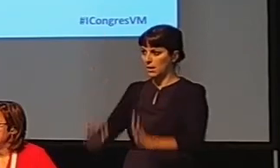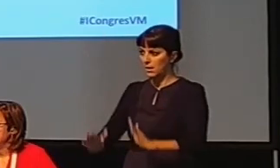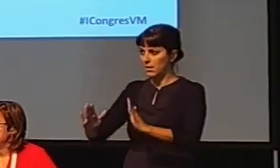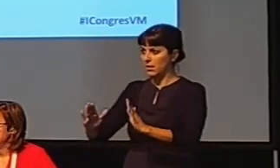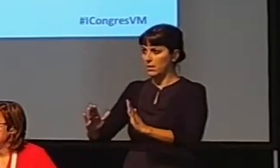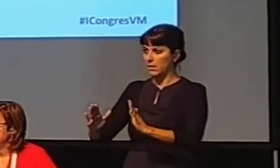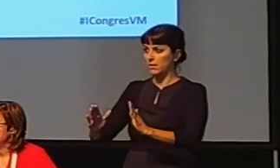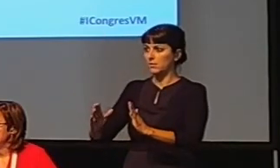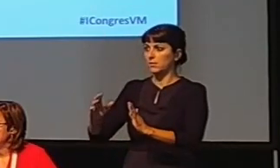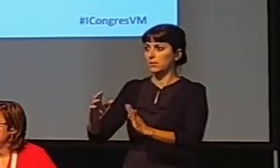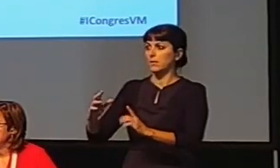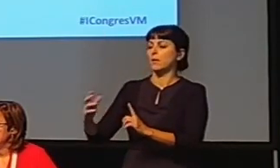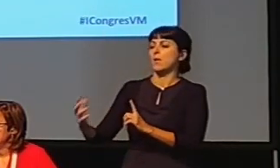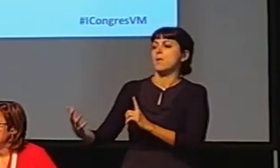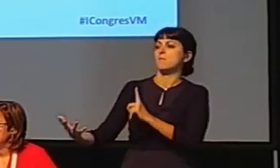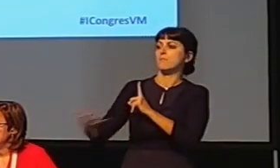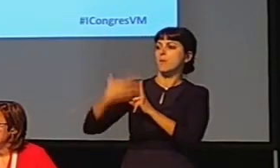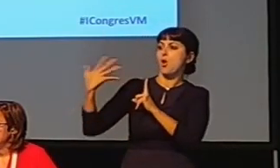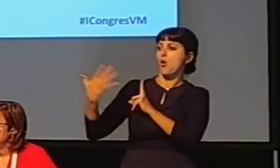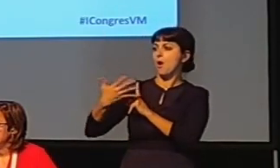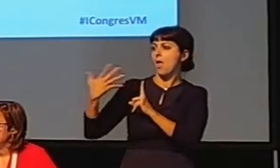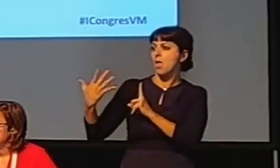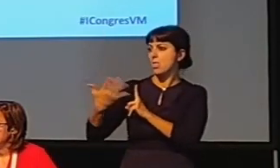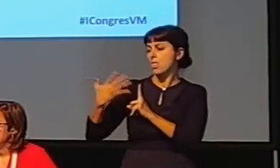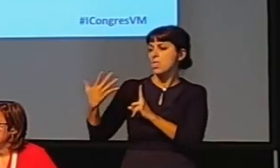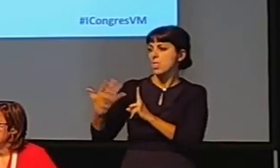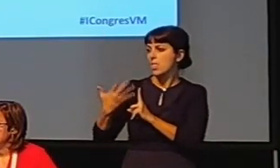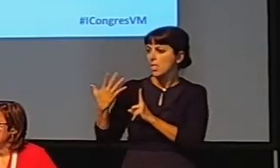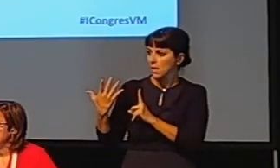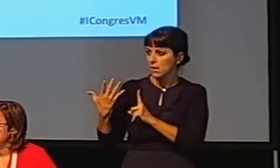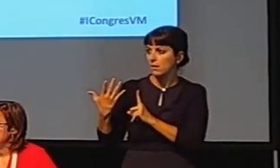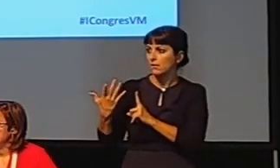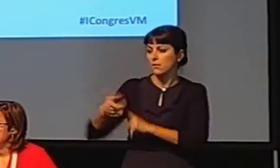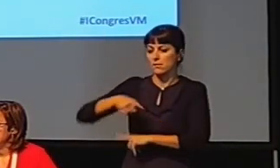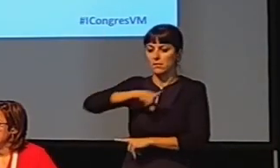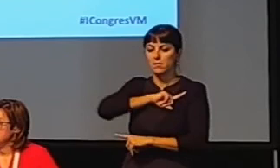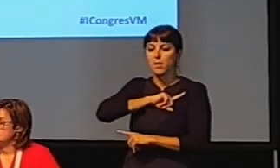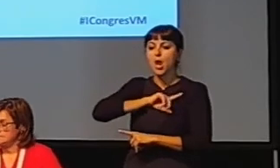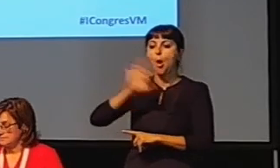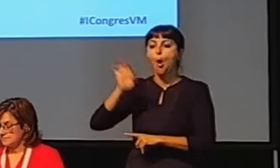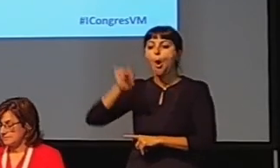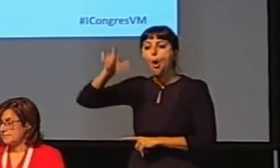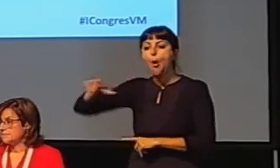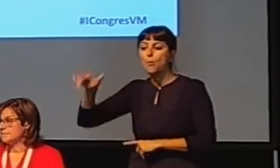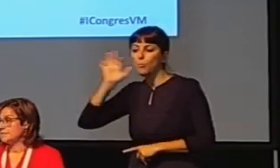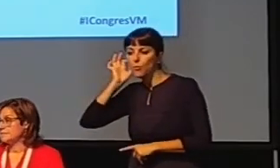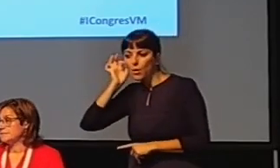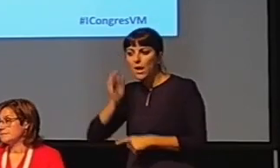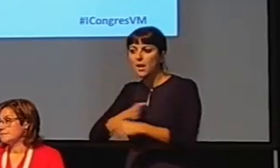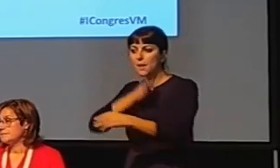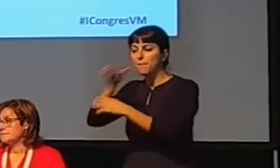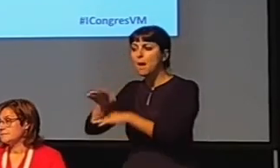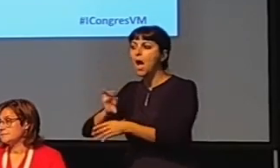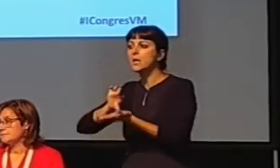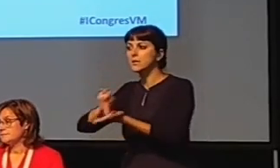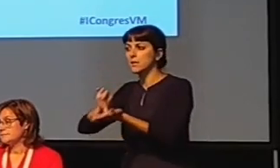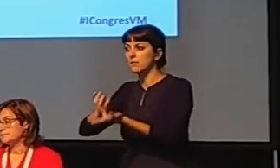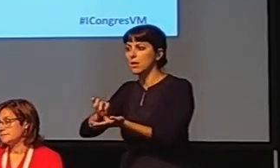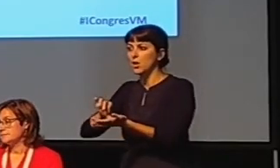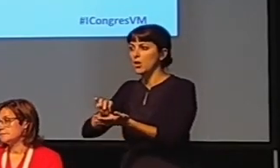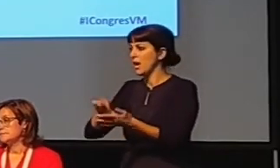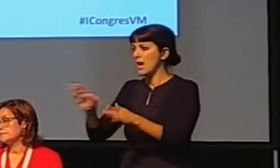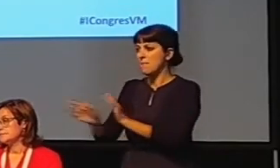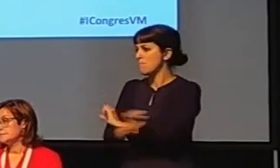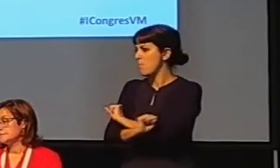sobre les professionals i sobre les persones que acuden als serveis on estan les professionals, no tirarà endavant, no,